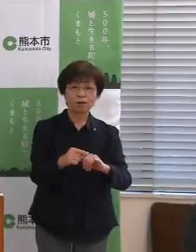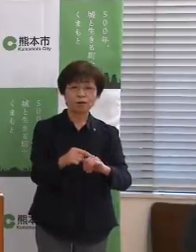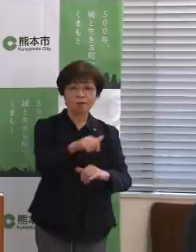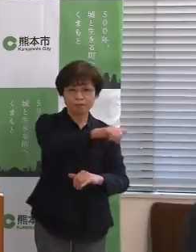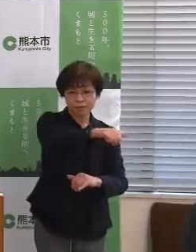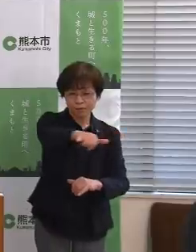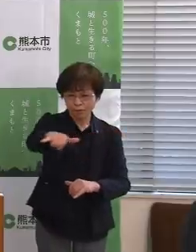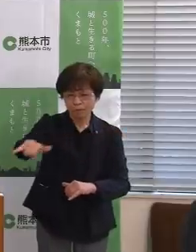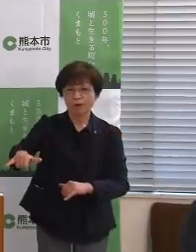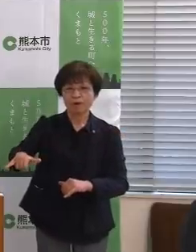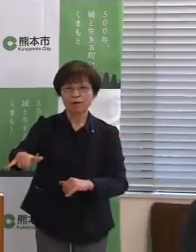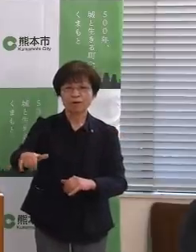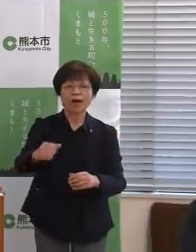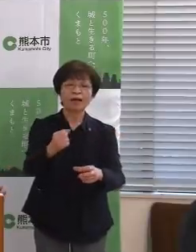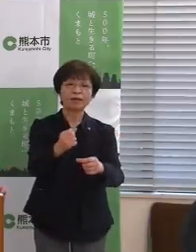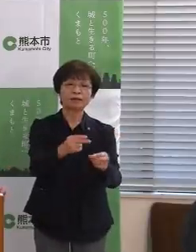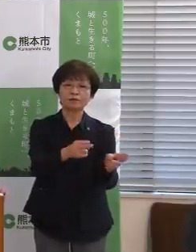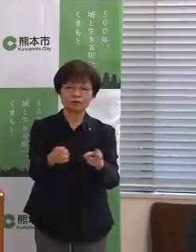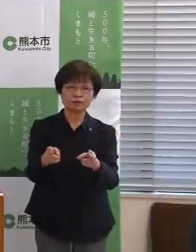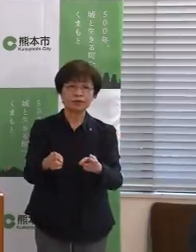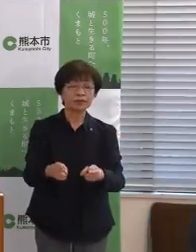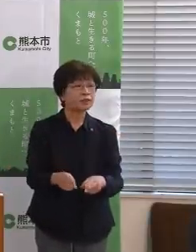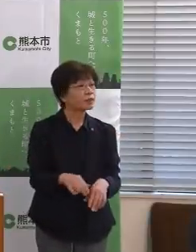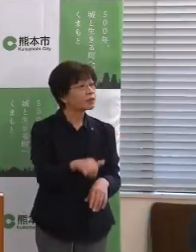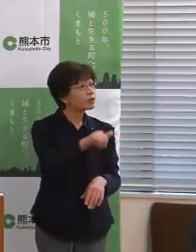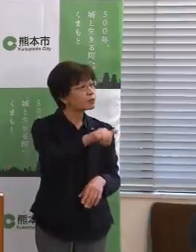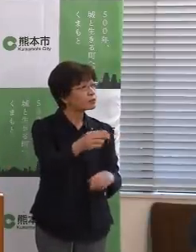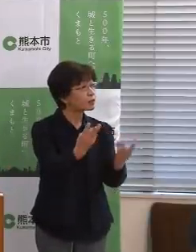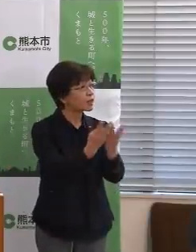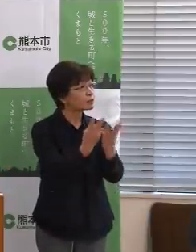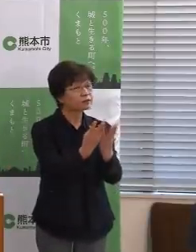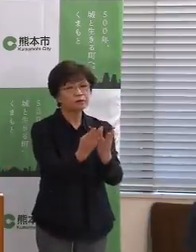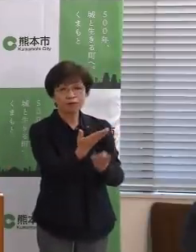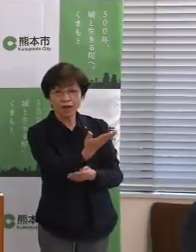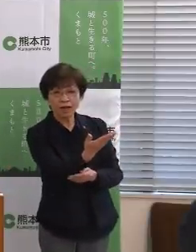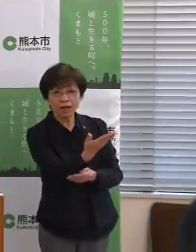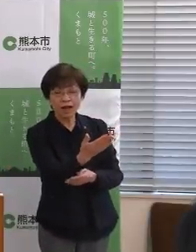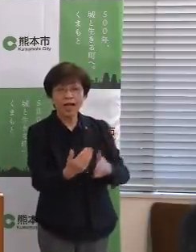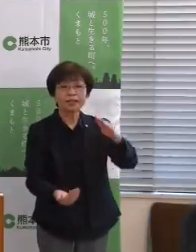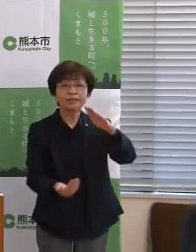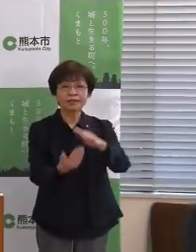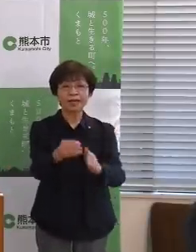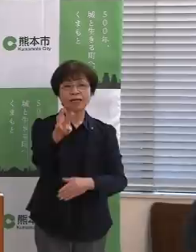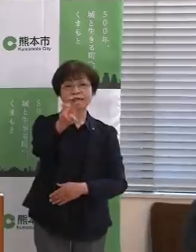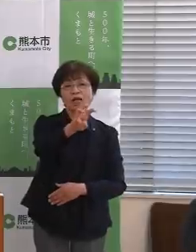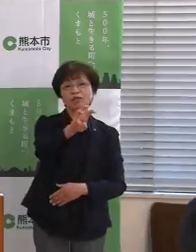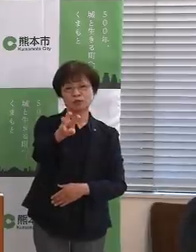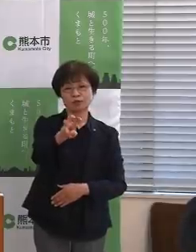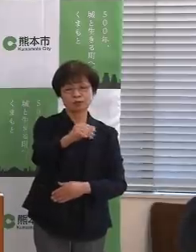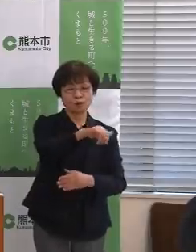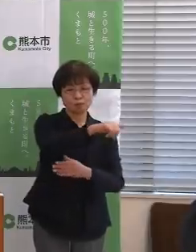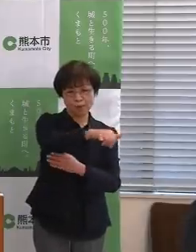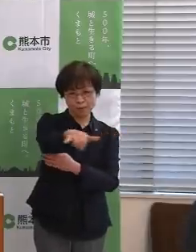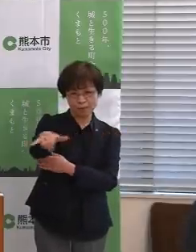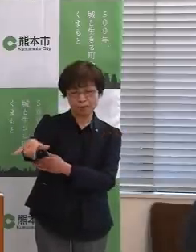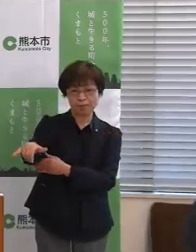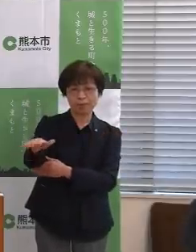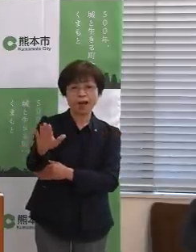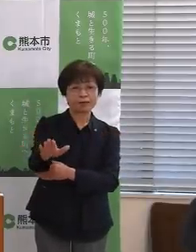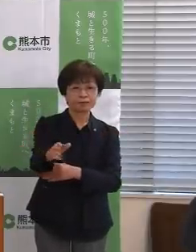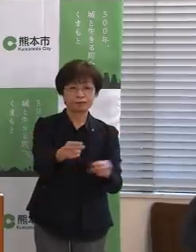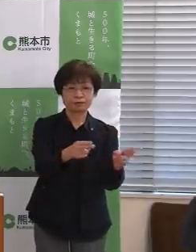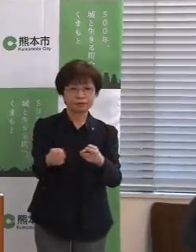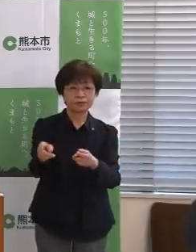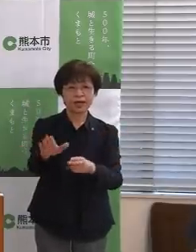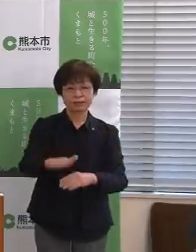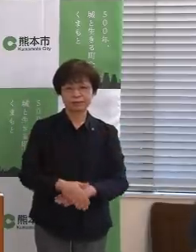さん作ると、まあ、今何回線ということは今分かります？ 最大ですよ、30人の体制でやりますので、はい、 30人